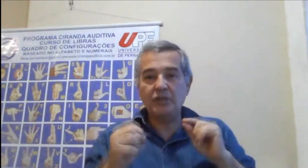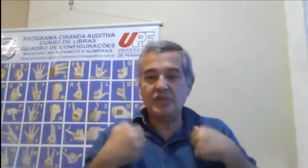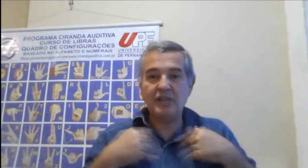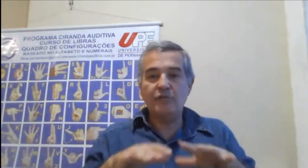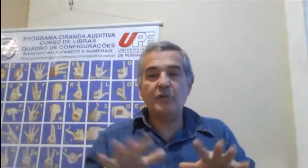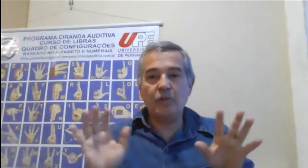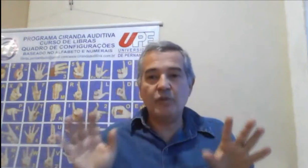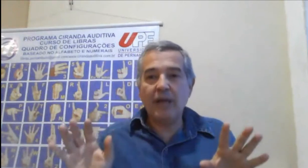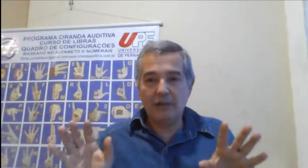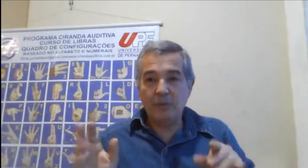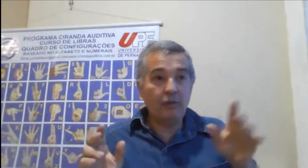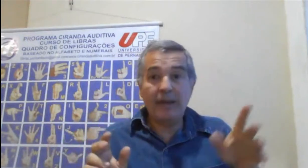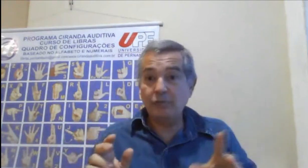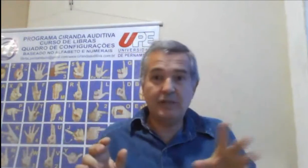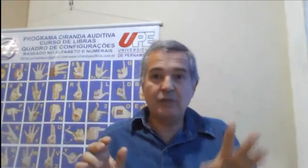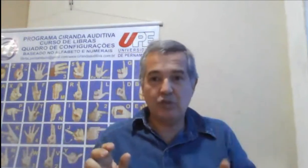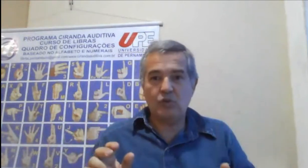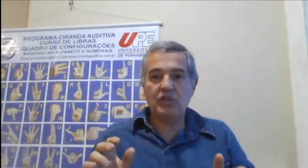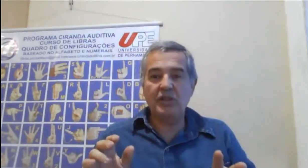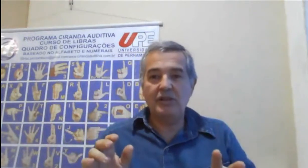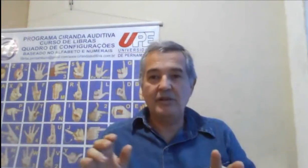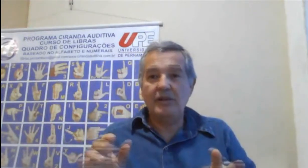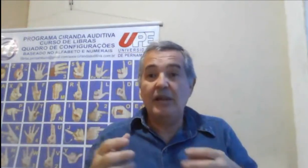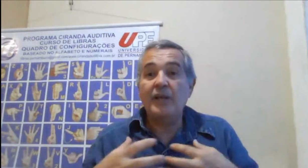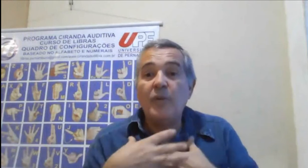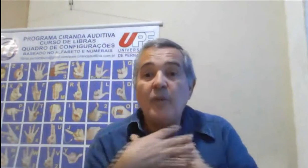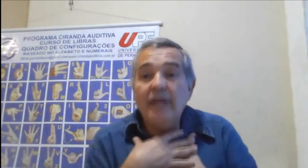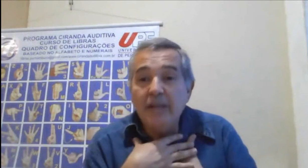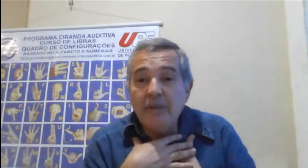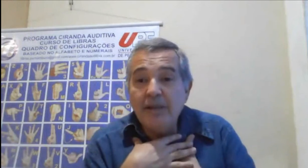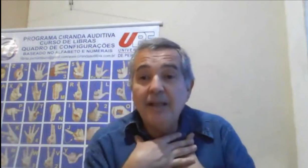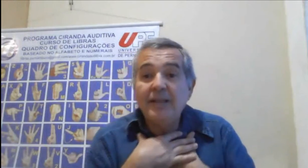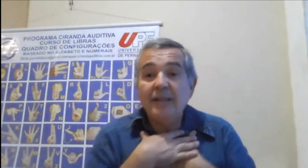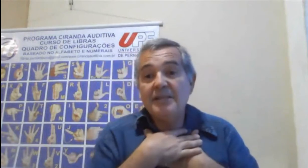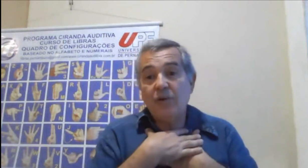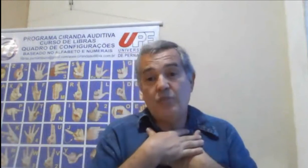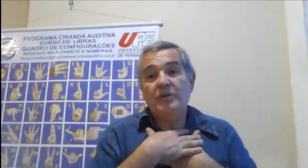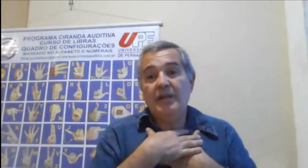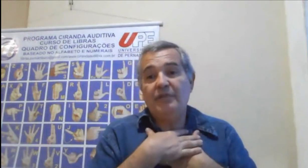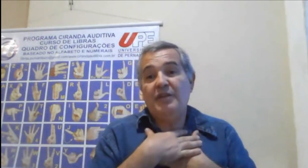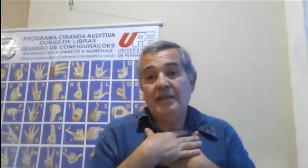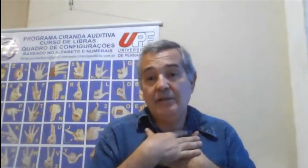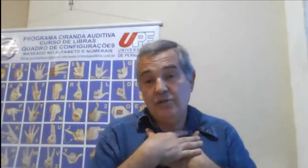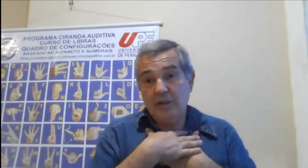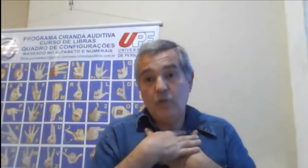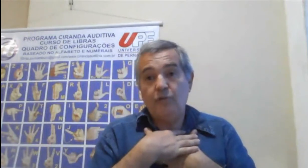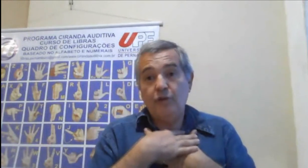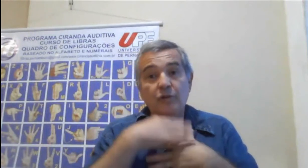não. Se ele não foi procurar, ou perguntar, ou discutir, aí o problema é dele de se acomodar, ficar na zona de conforto,